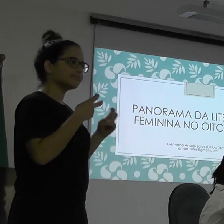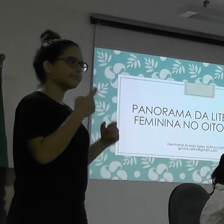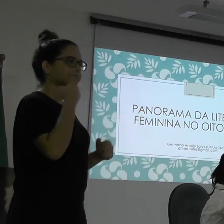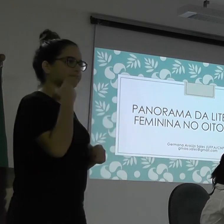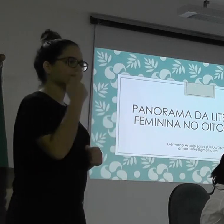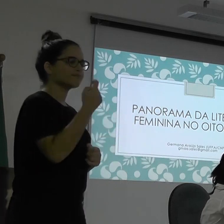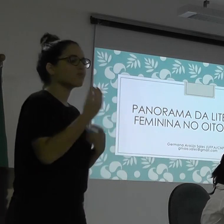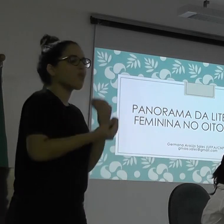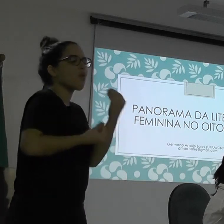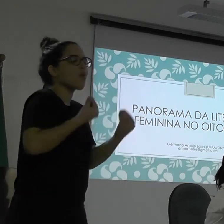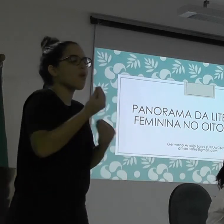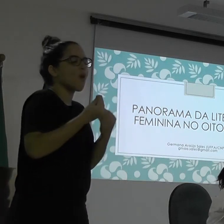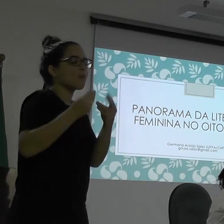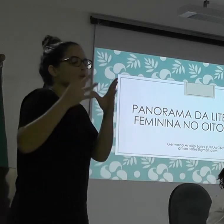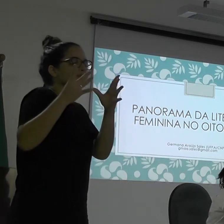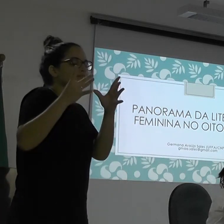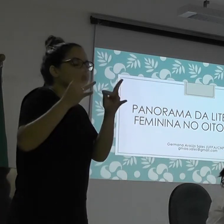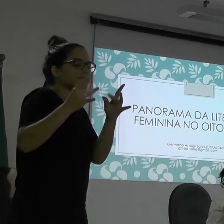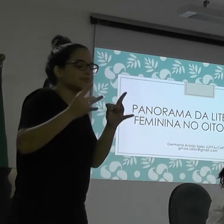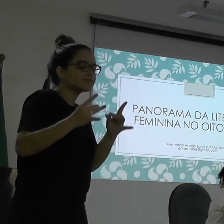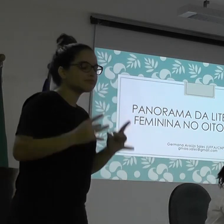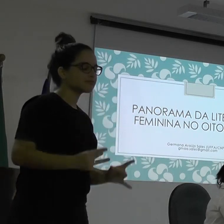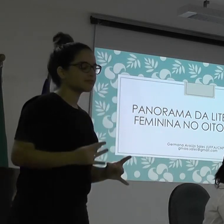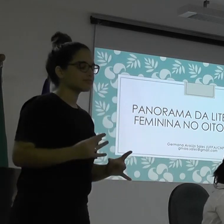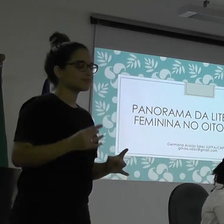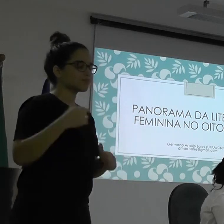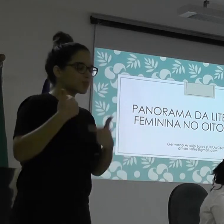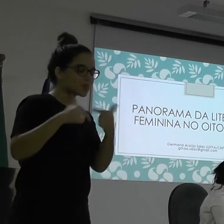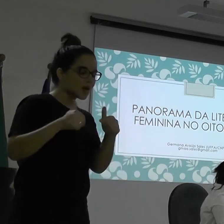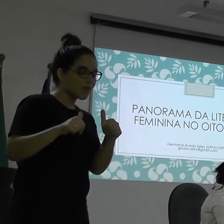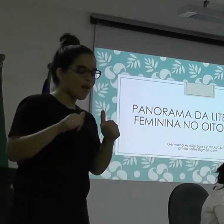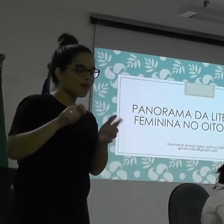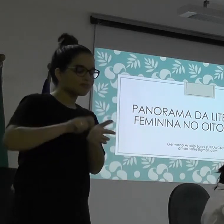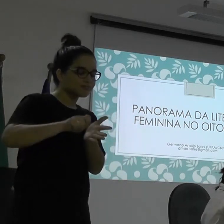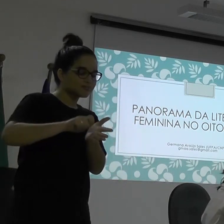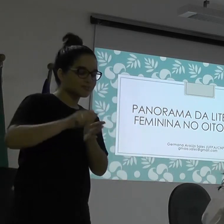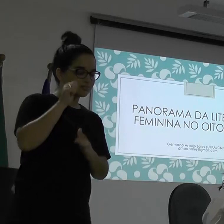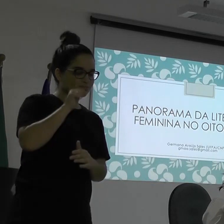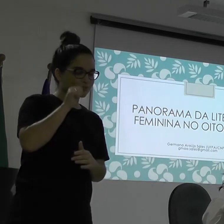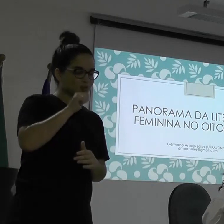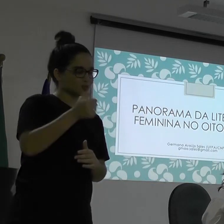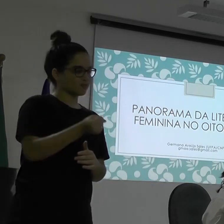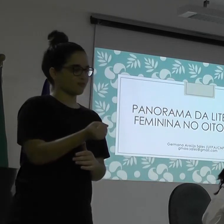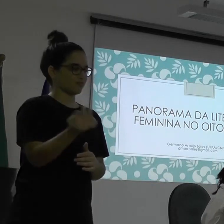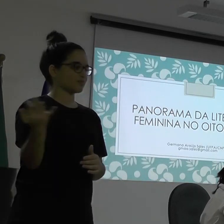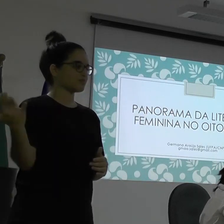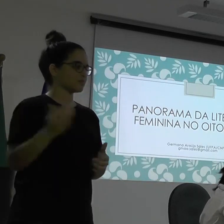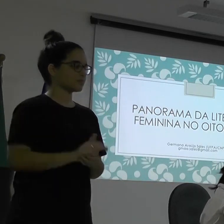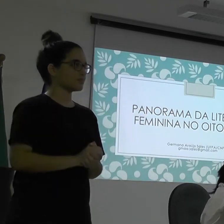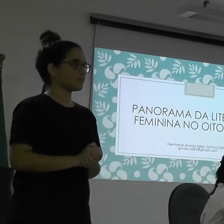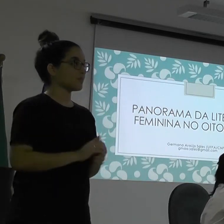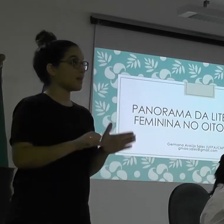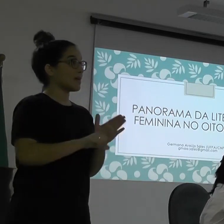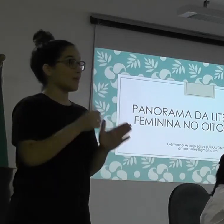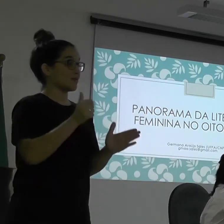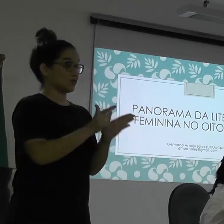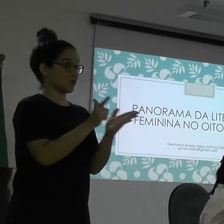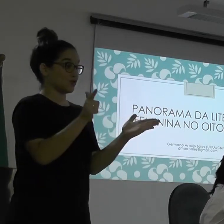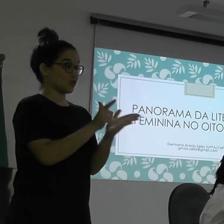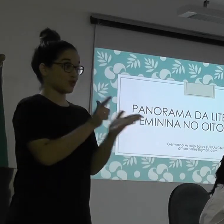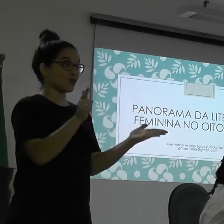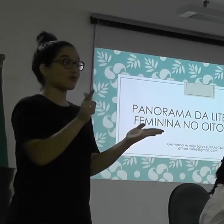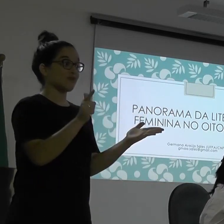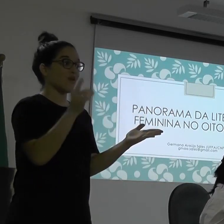como eles descrevem, né, o trabalho das mulheres, né? Primeiro que o jornalista, deve ter